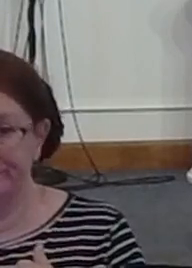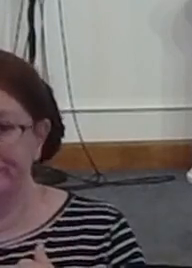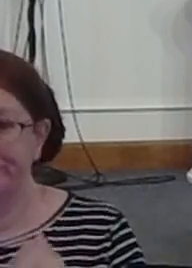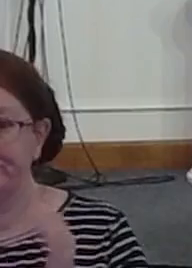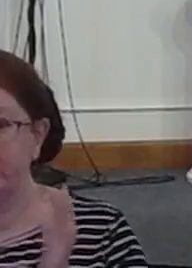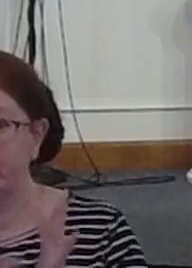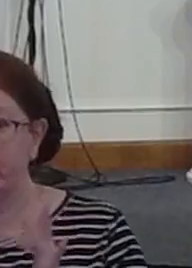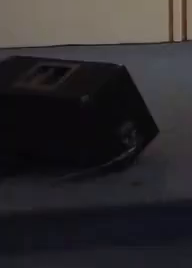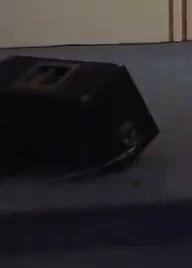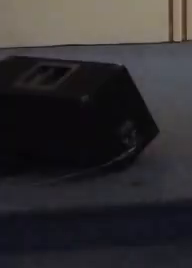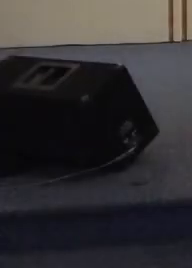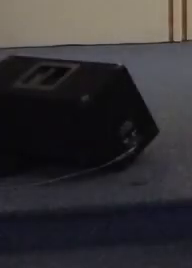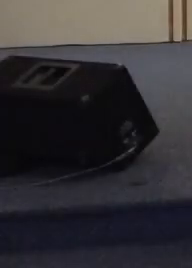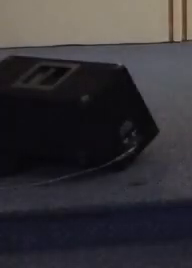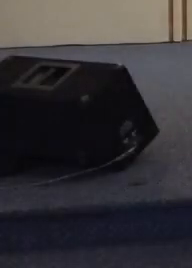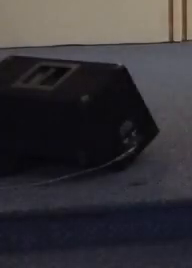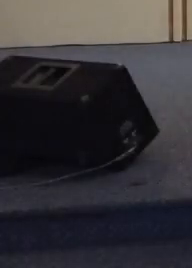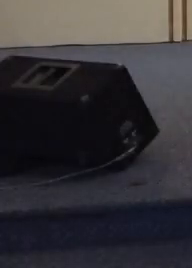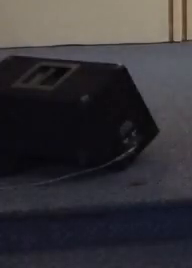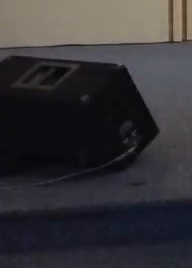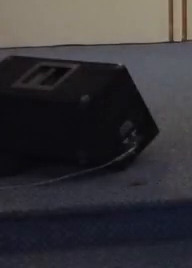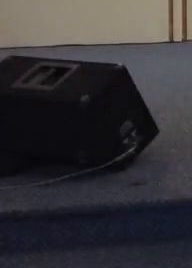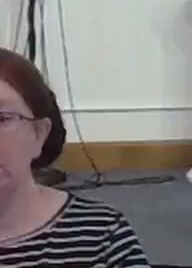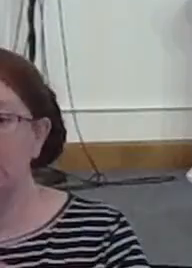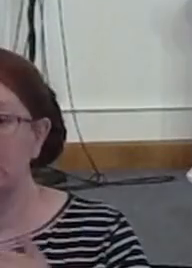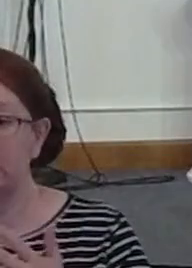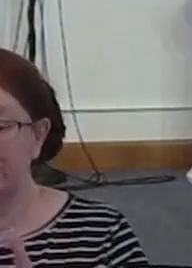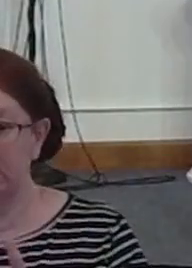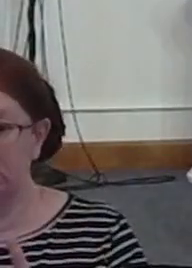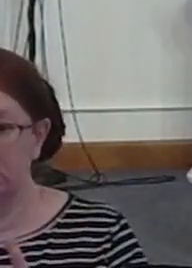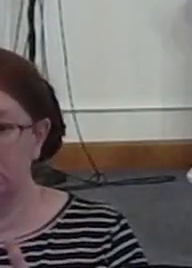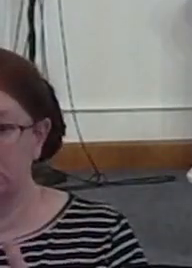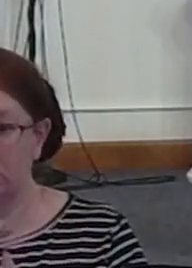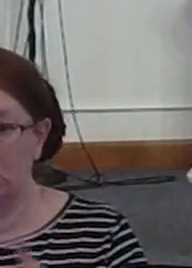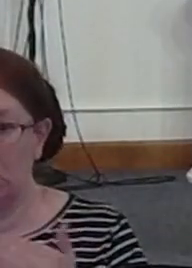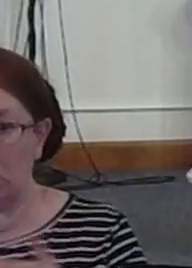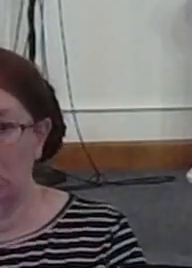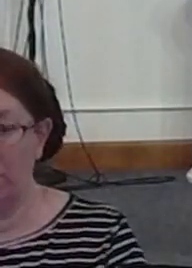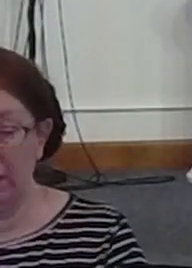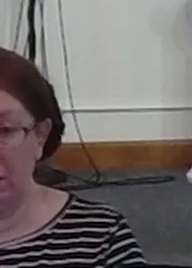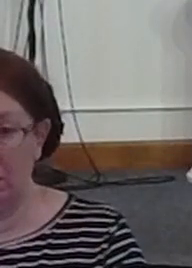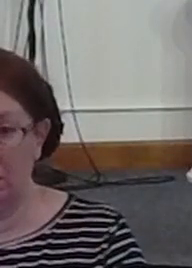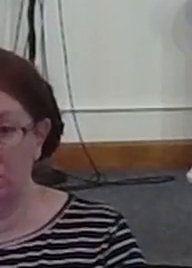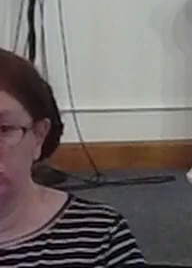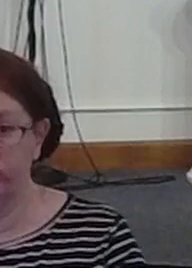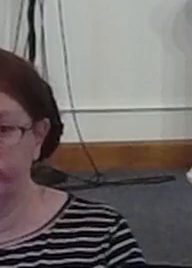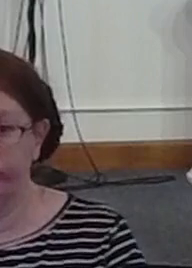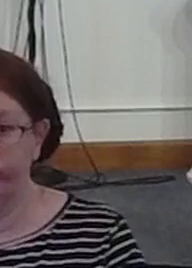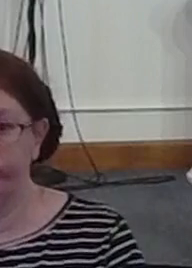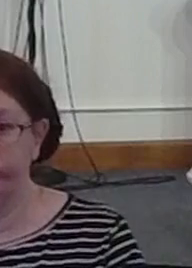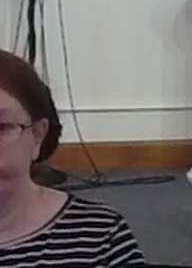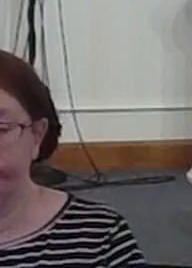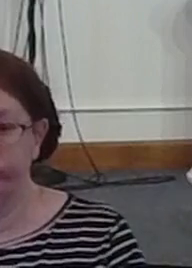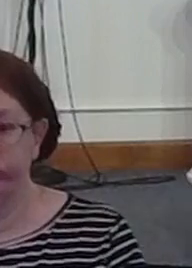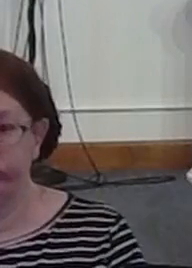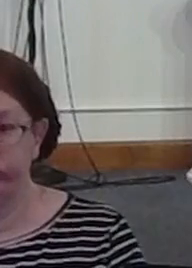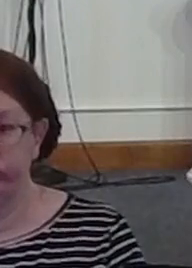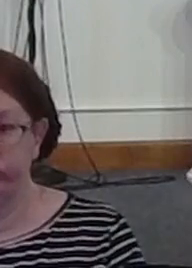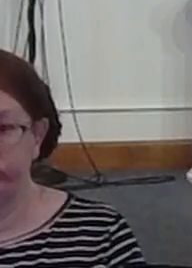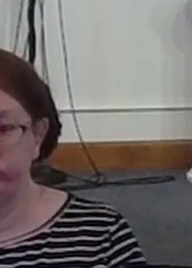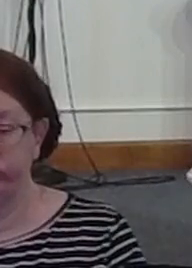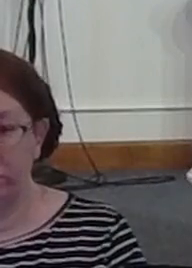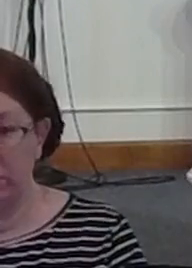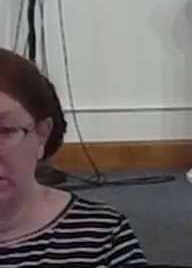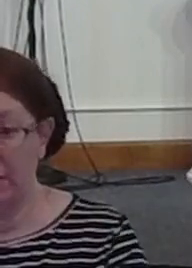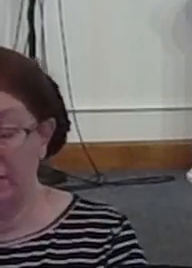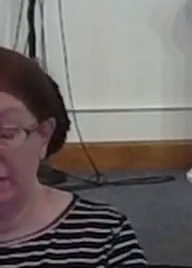Cuando Jesús se permitió ser sacrificado, todos los pecados se acobardaron bajo Él. En el nombre de Jesús. Cuando Jesús